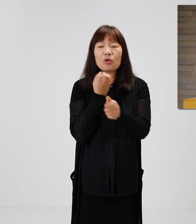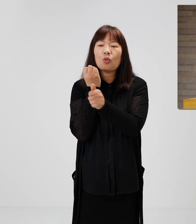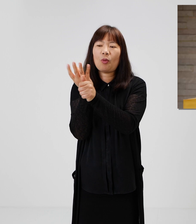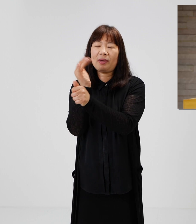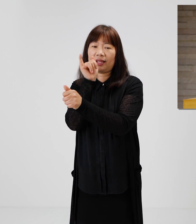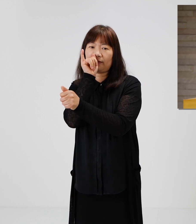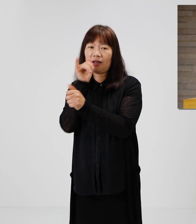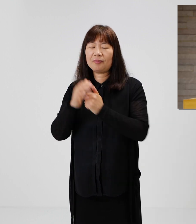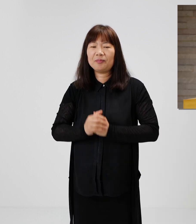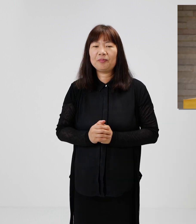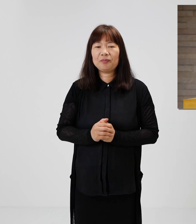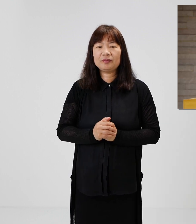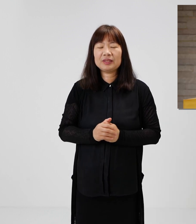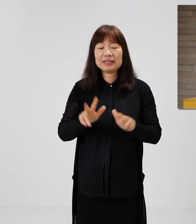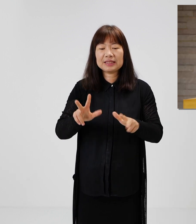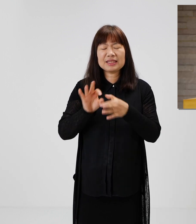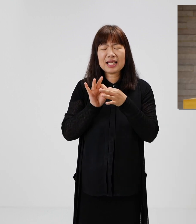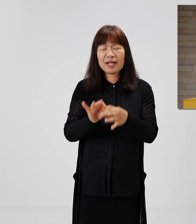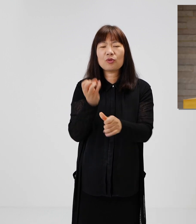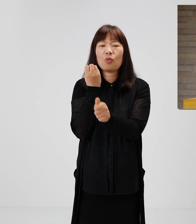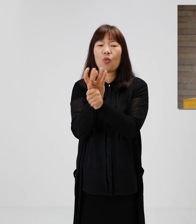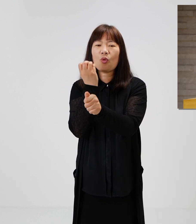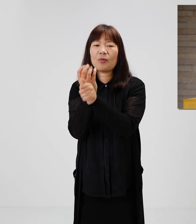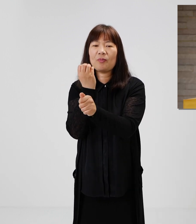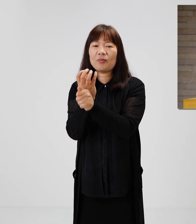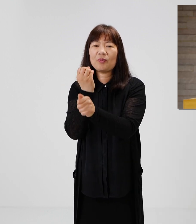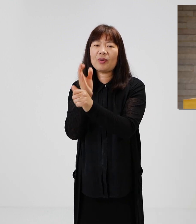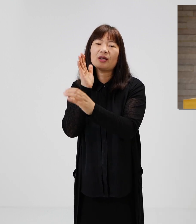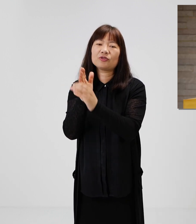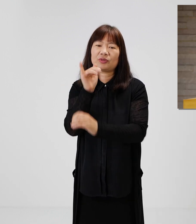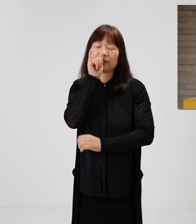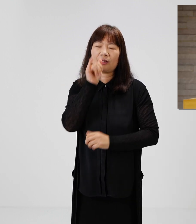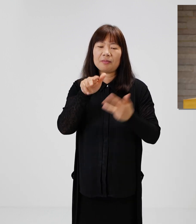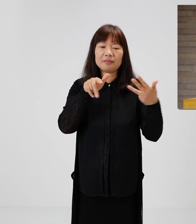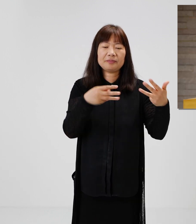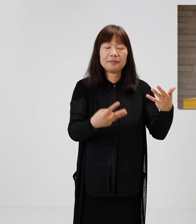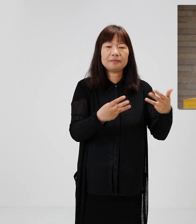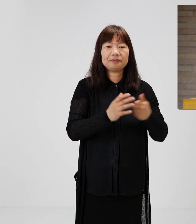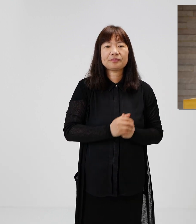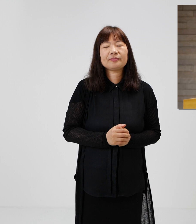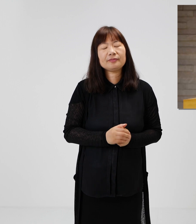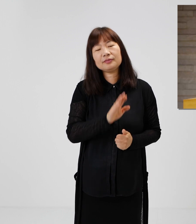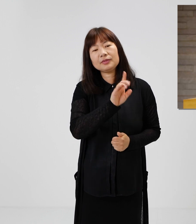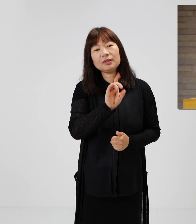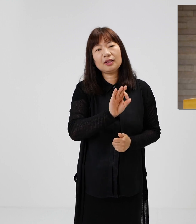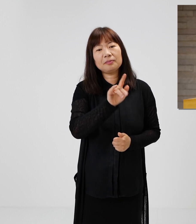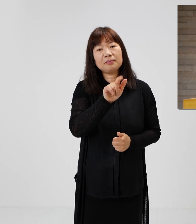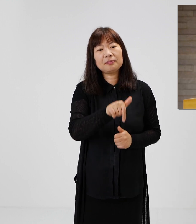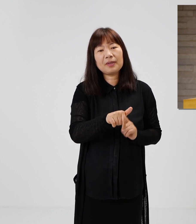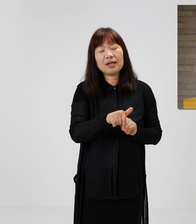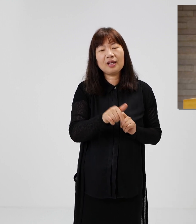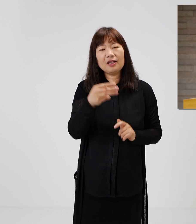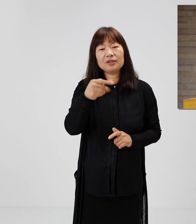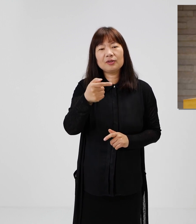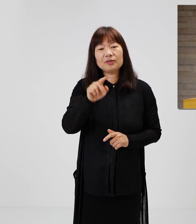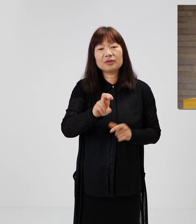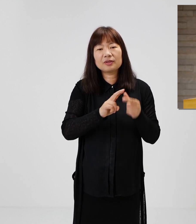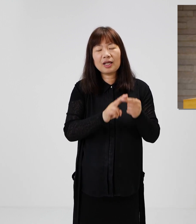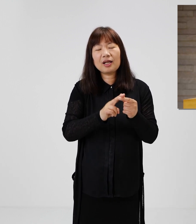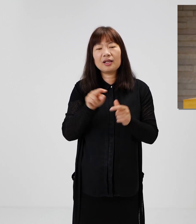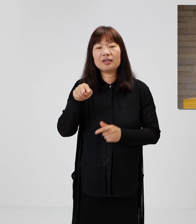여러분 계속 이제 고발합니다. 또 8절 방백 르흠과 서기관